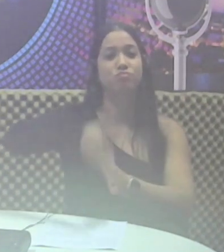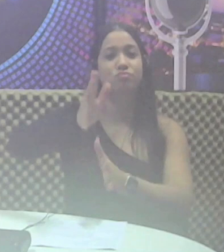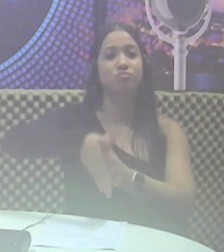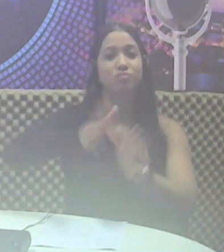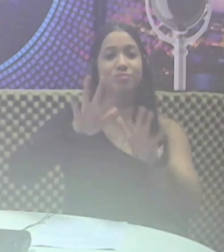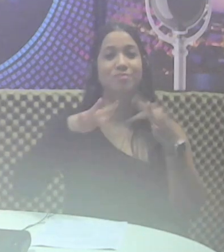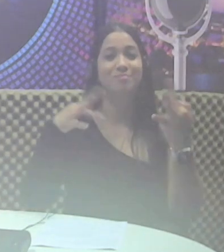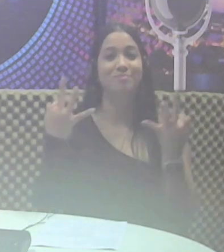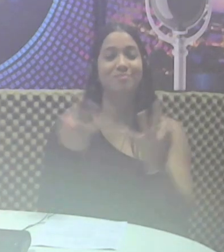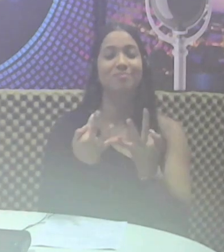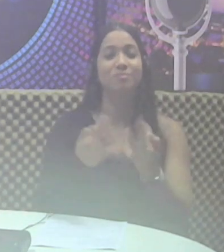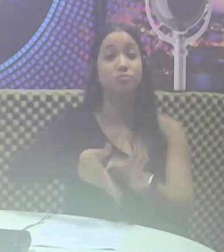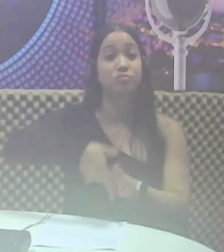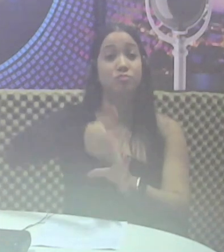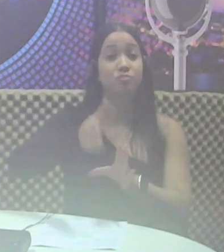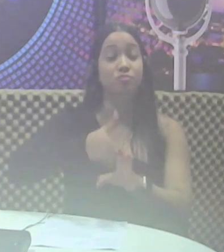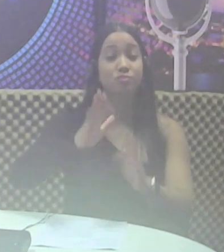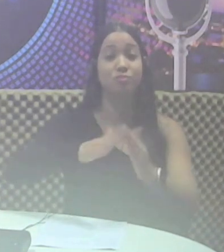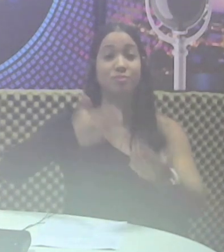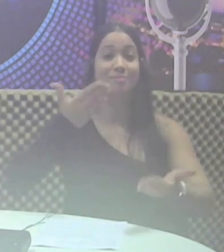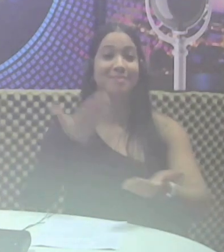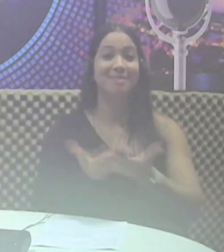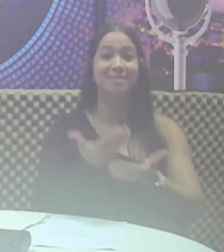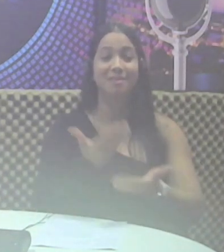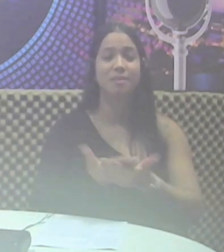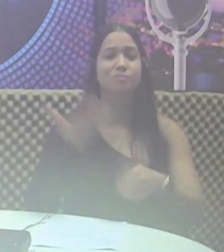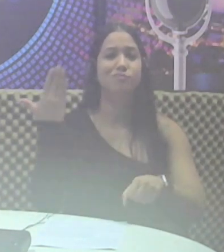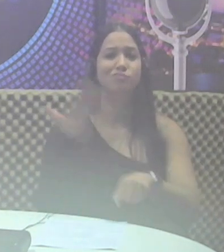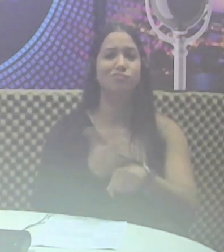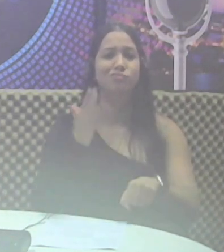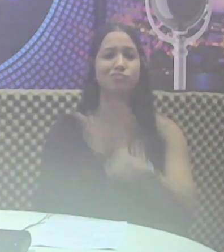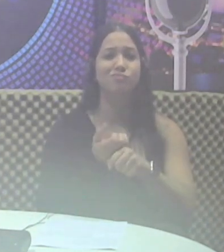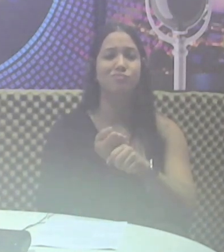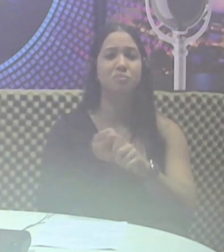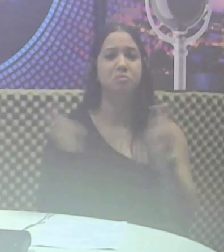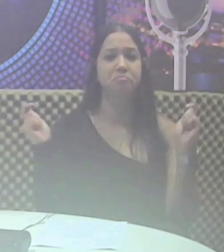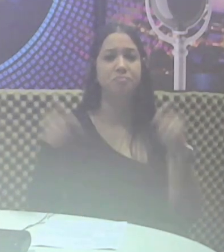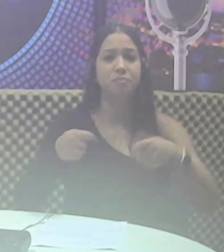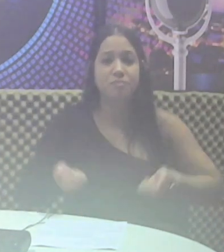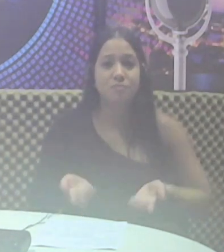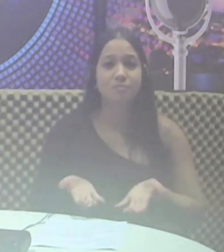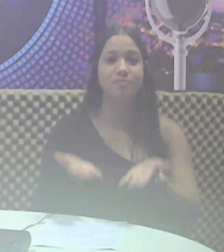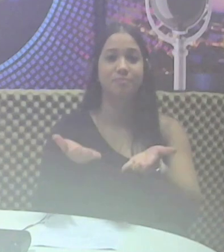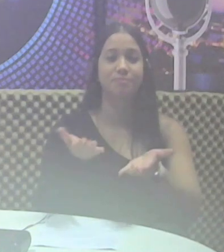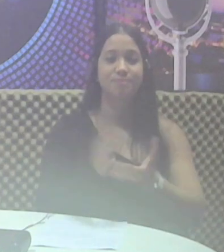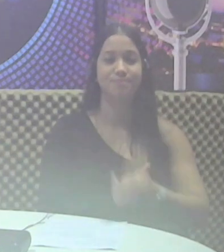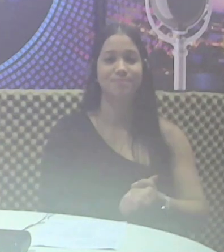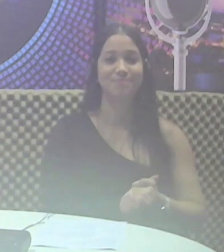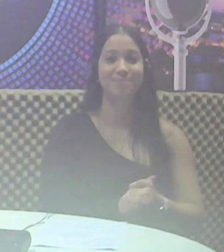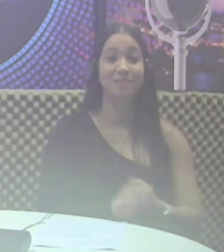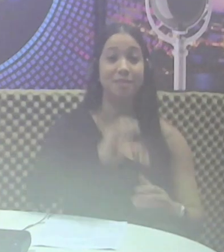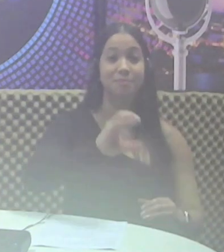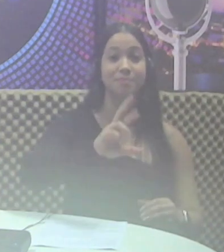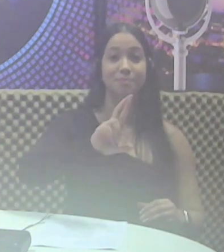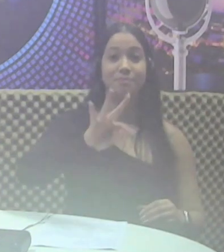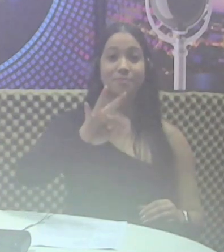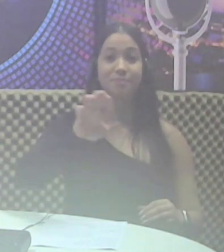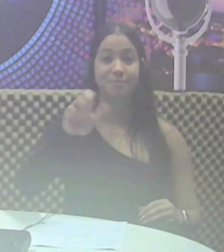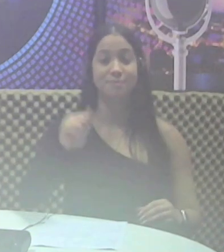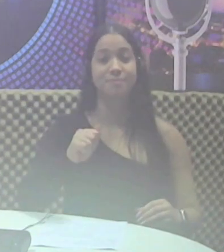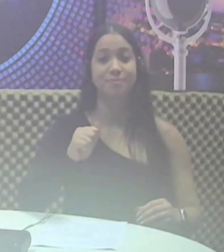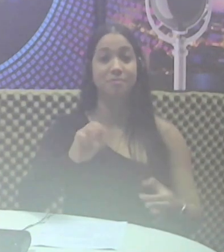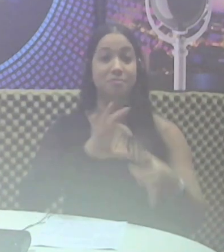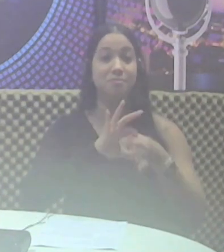família, orientações à escola e atividades de reabilitação. O CRTEA funciona anexo